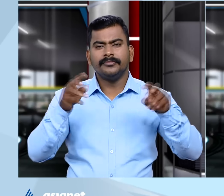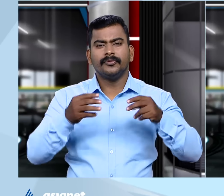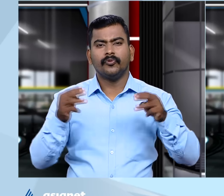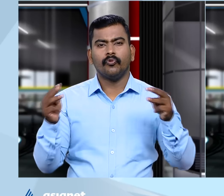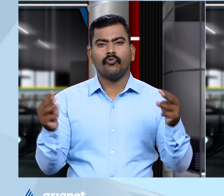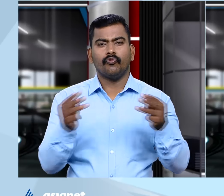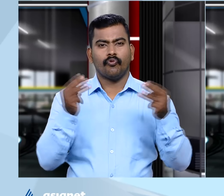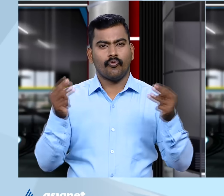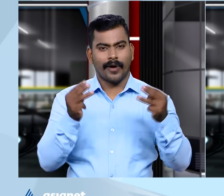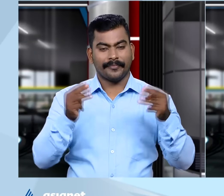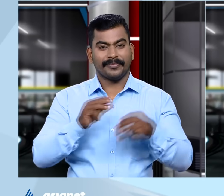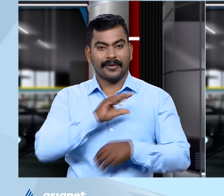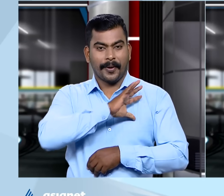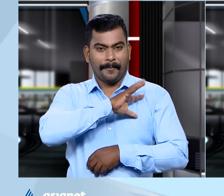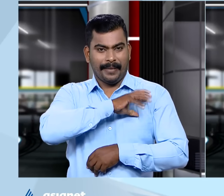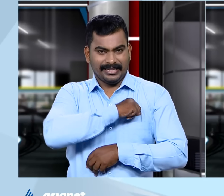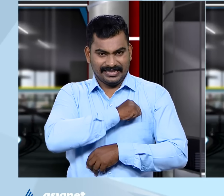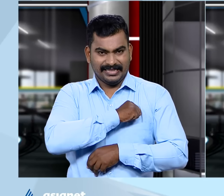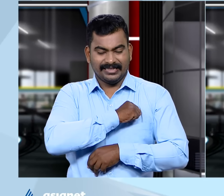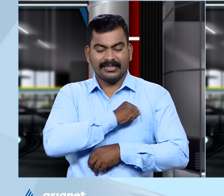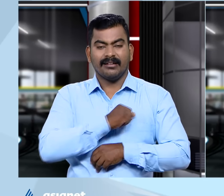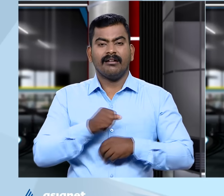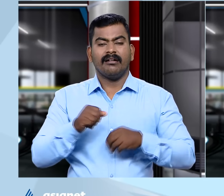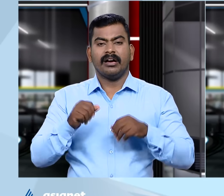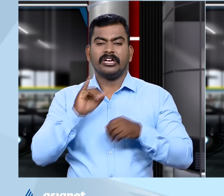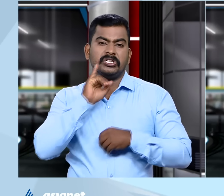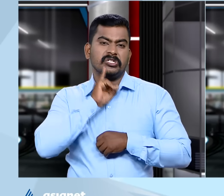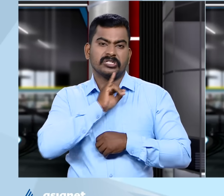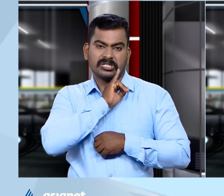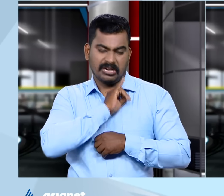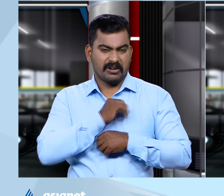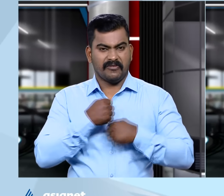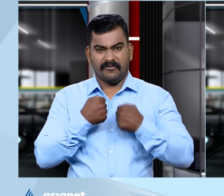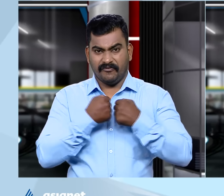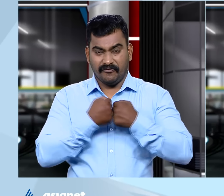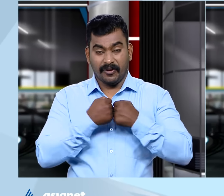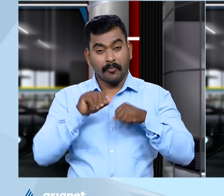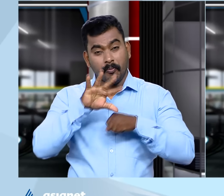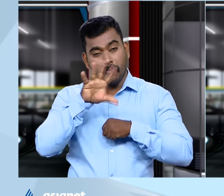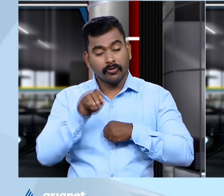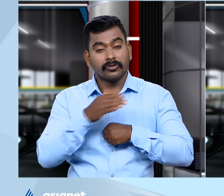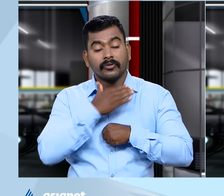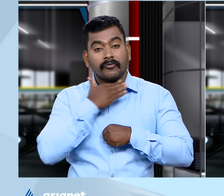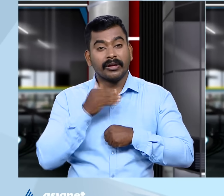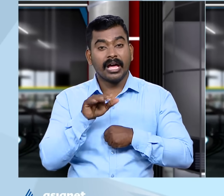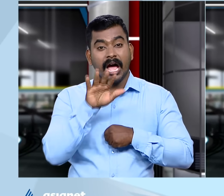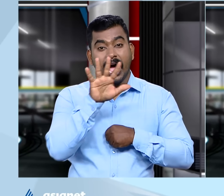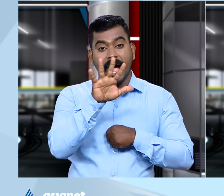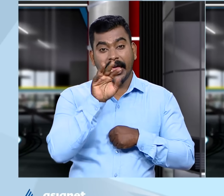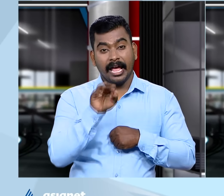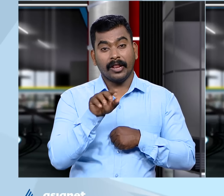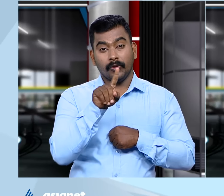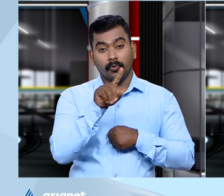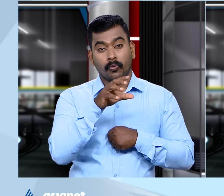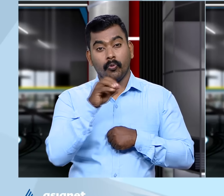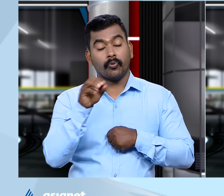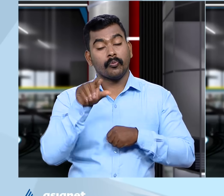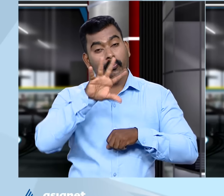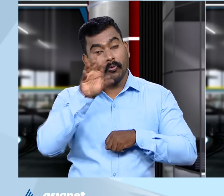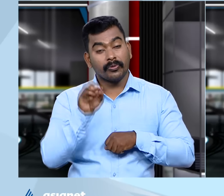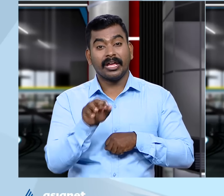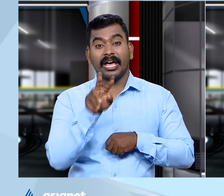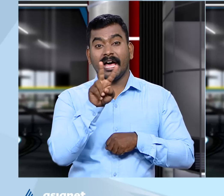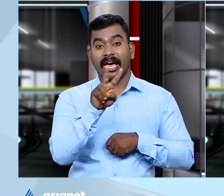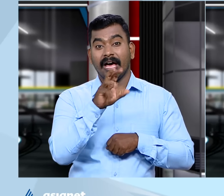പതിനെട്ട് ദിവസമായി ഗാസയിൽ തുടരുന്ന ഇസ്രായേൽ വ്യോമാക്രമണത്തിൽ കൊല്ലപ്പെട്ടവരുടെ എണ്ണം 5100 കടന്നു. 2009 കുട്ടികളും